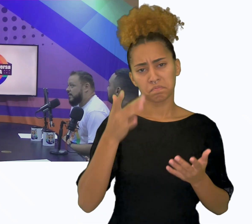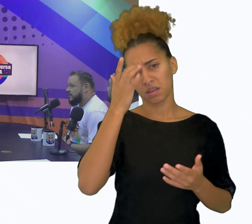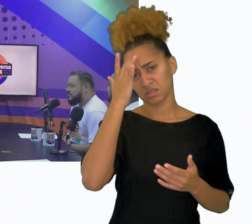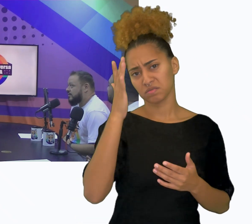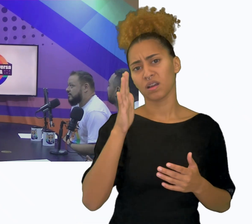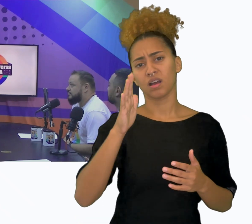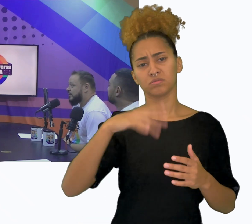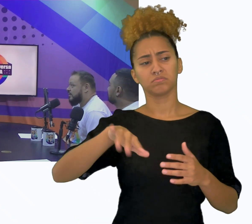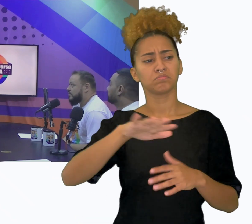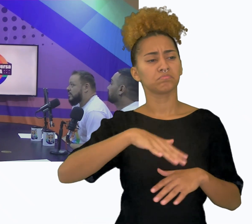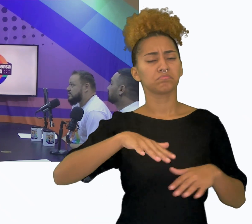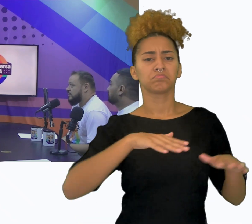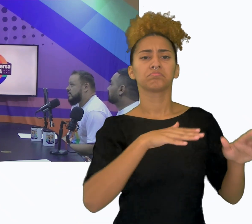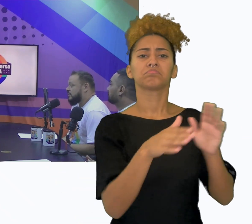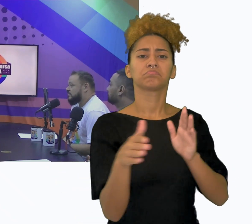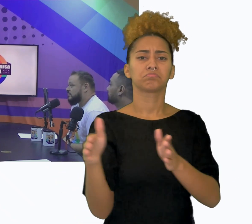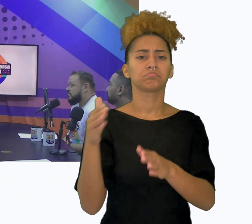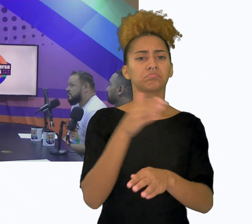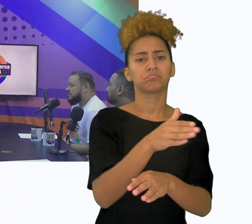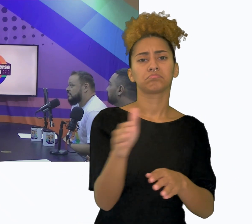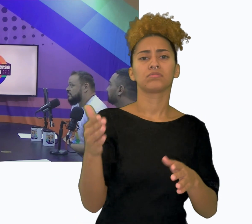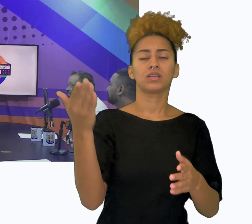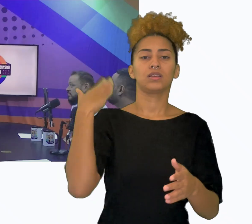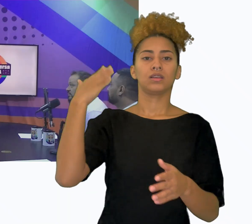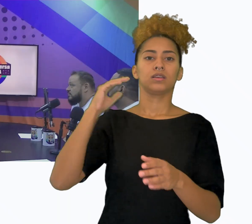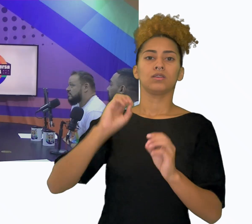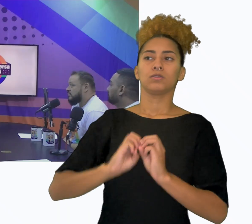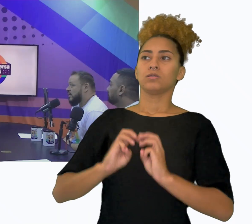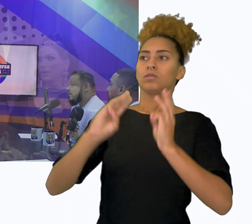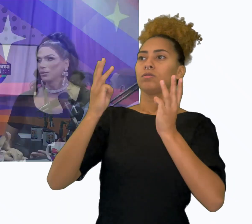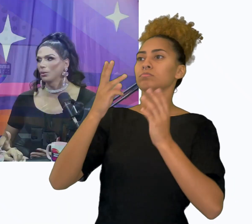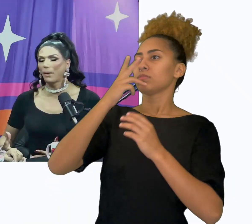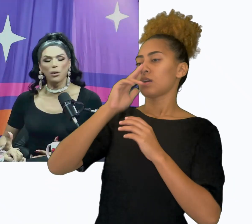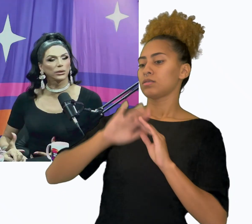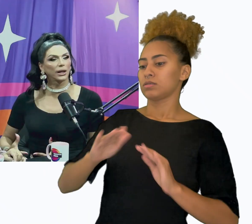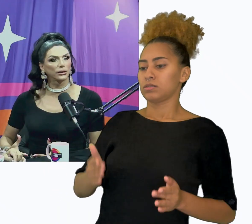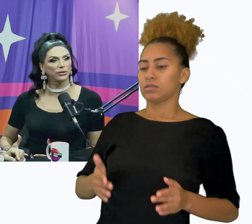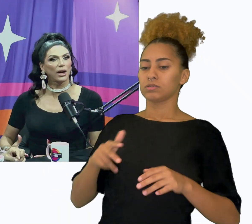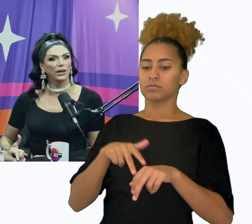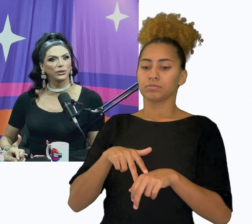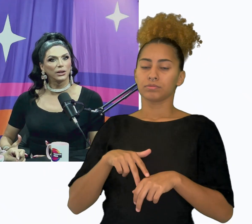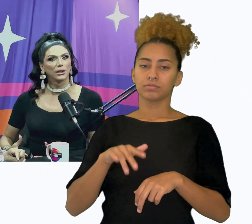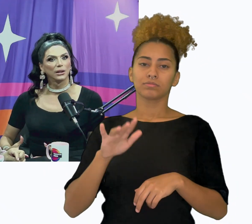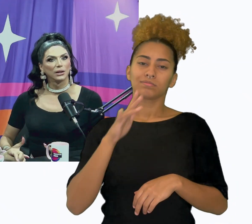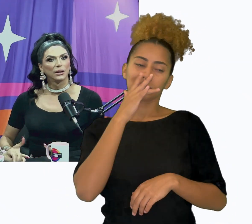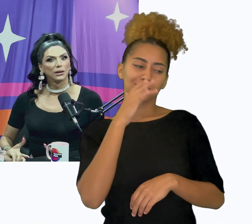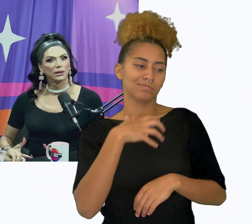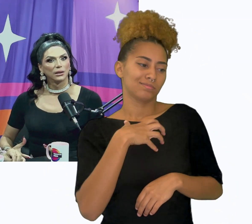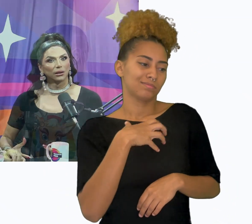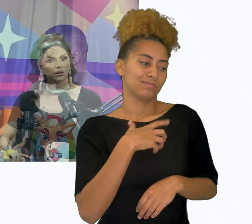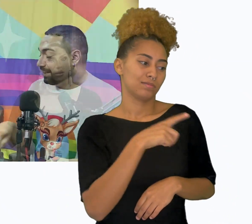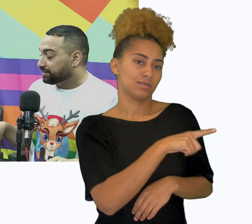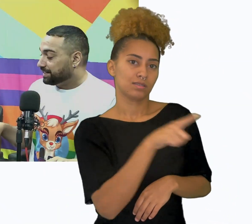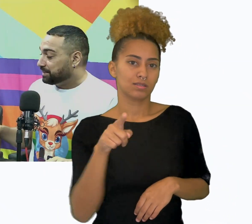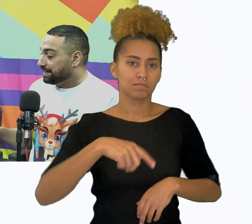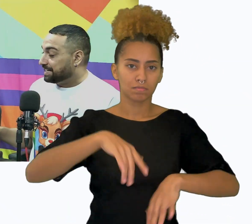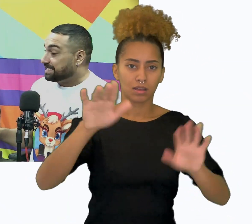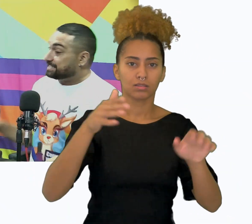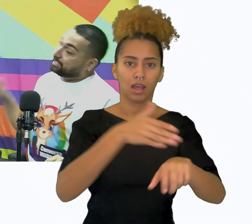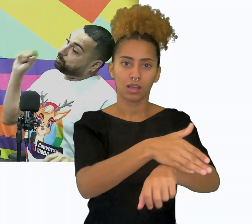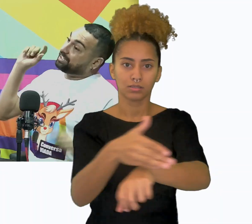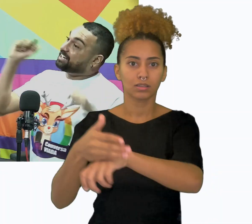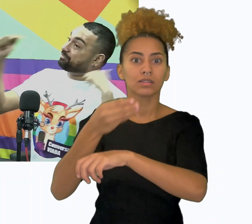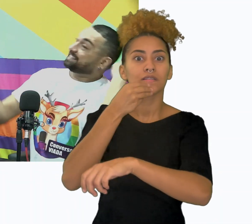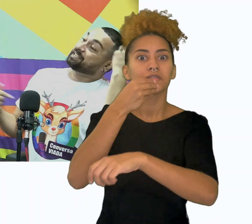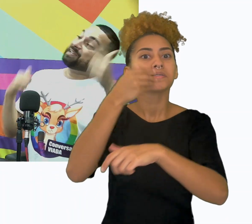também pra elas, o acesso, né? A gente fazia chover a rede num palco social. Dá aquela impressão que por elas terem mais acesso,